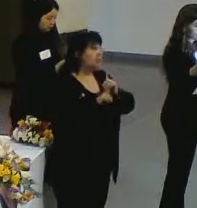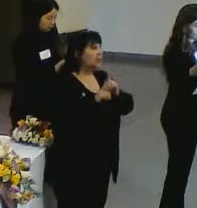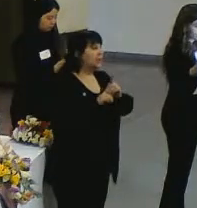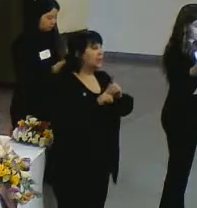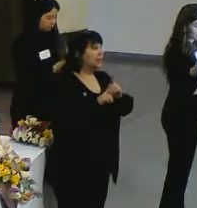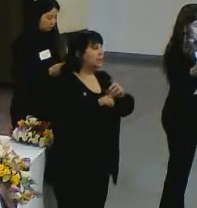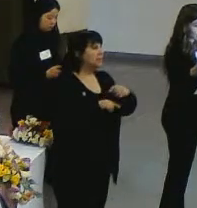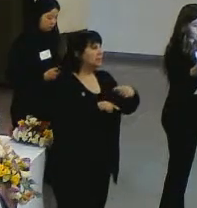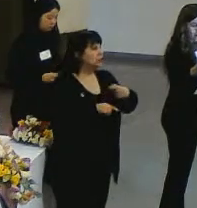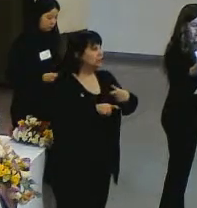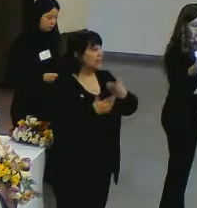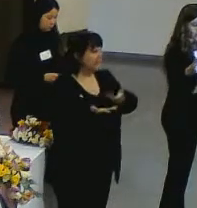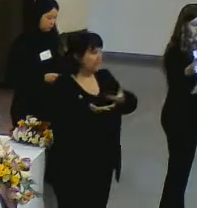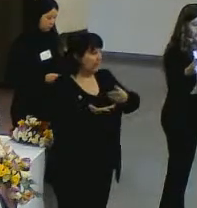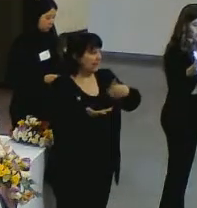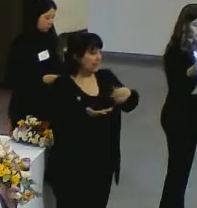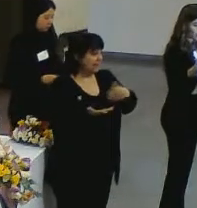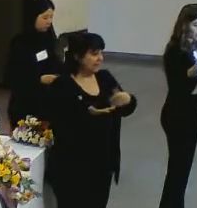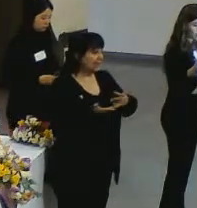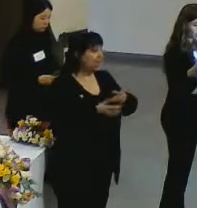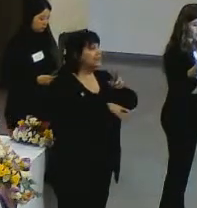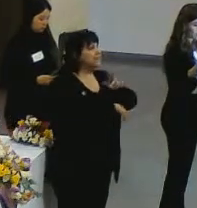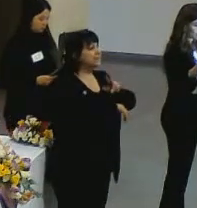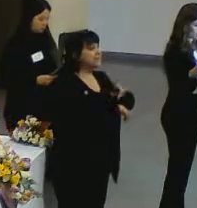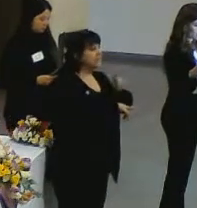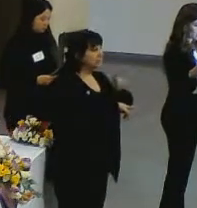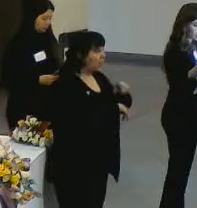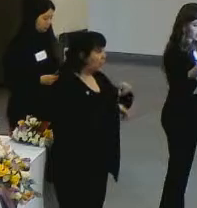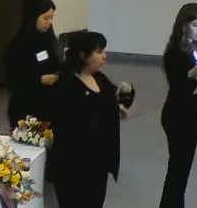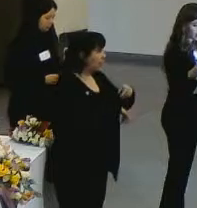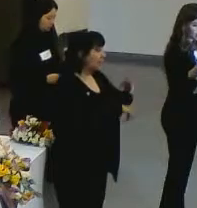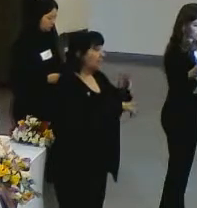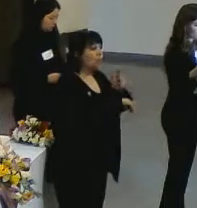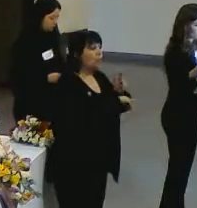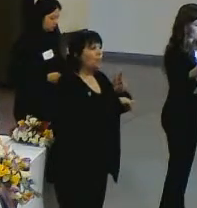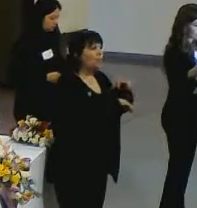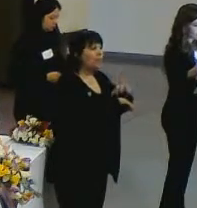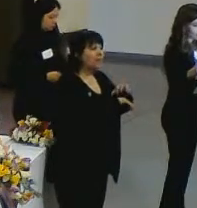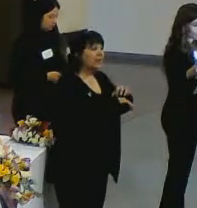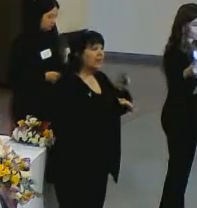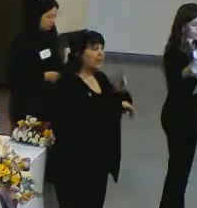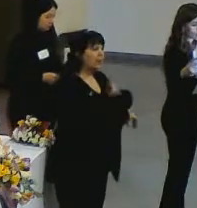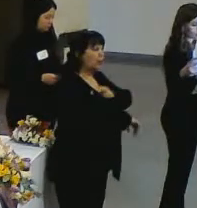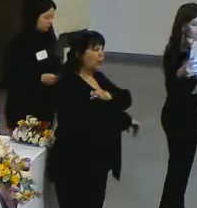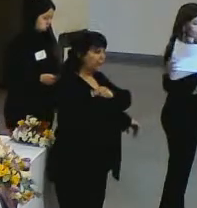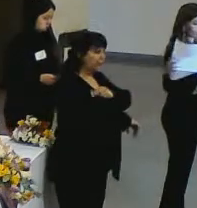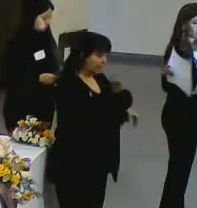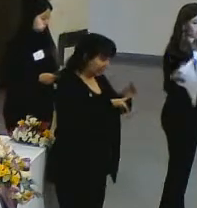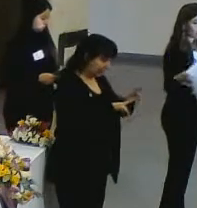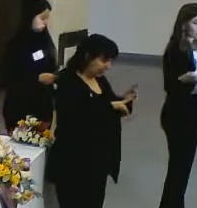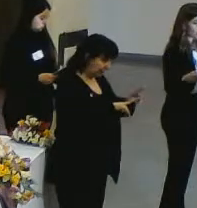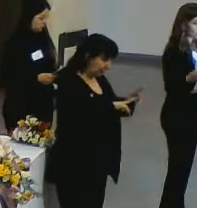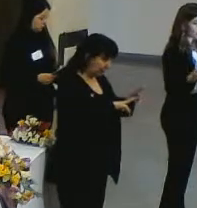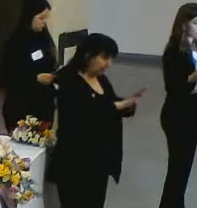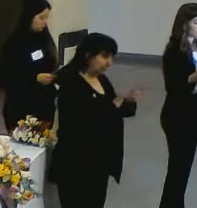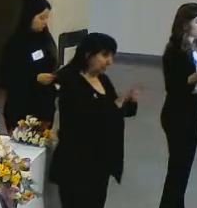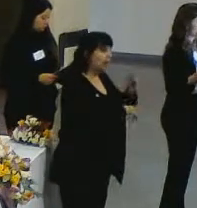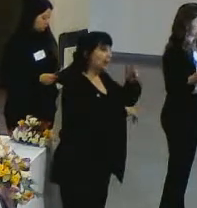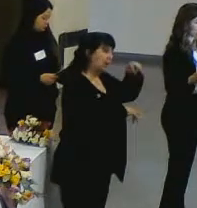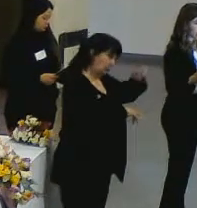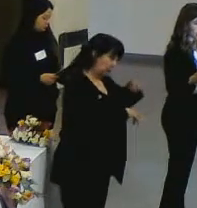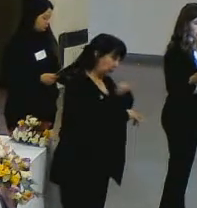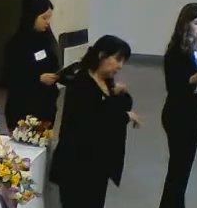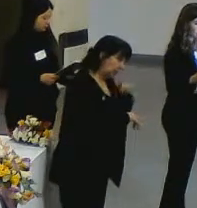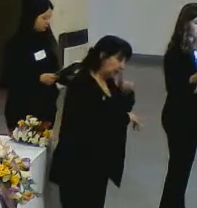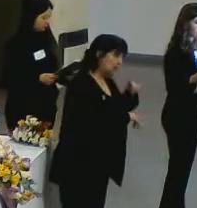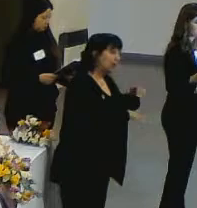Sociedad Argentina de Pediatría, médico de guardia en el Hospital Notti hasta 2016, médico de planta en consultorio de mediano riesgo en el Hospital Humberto Notti